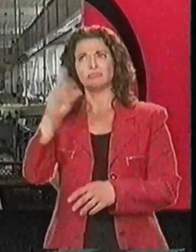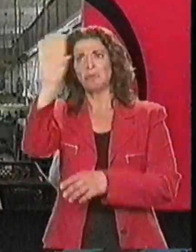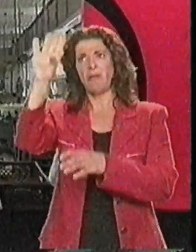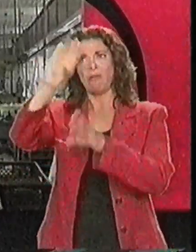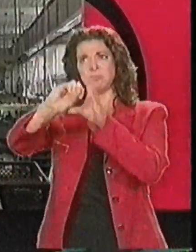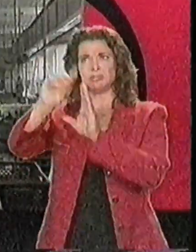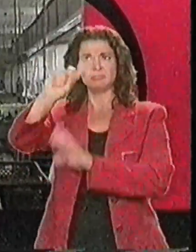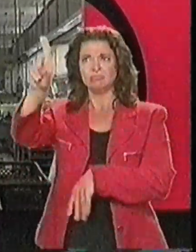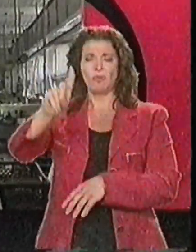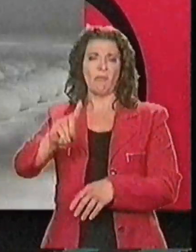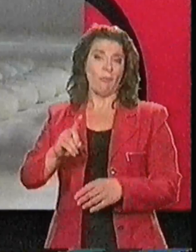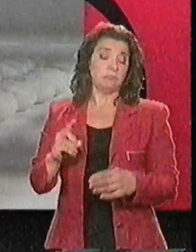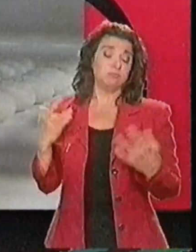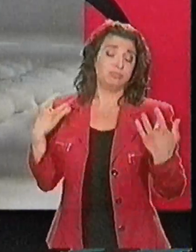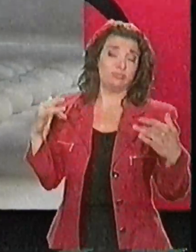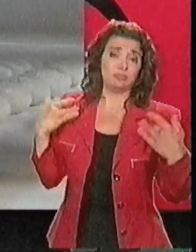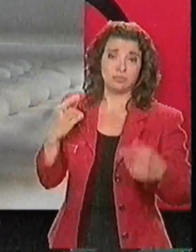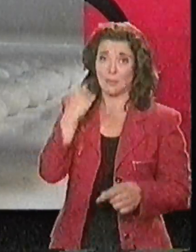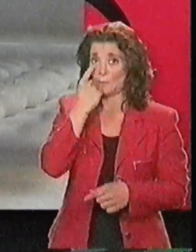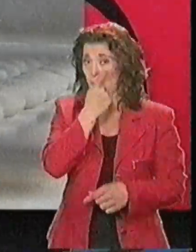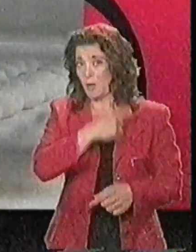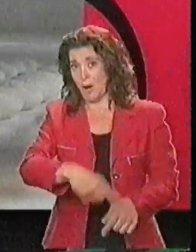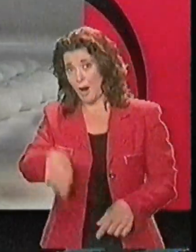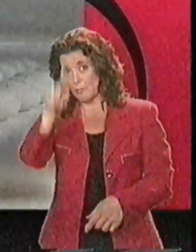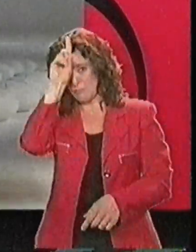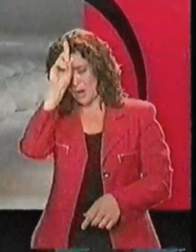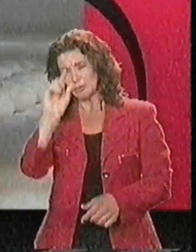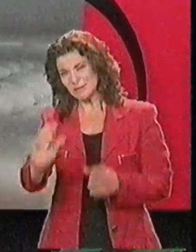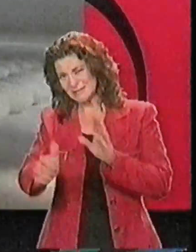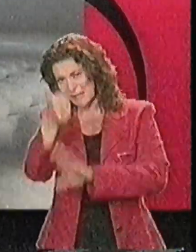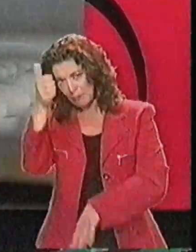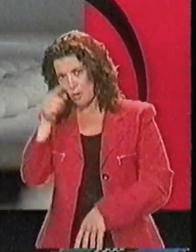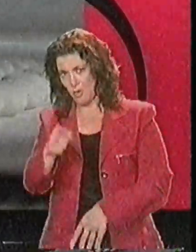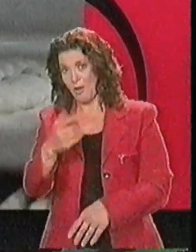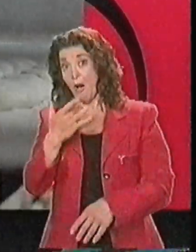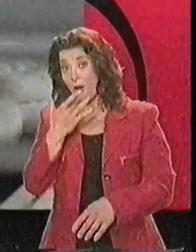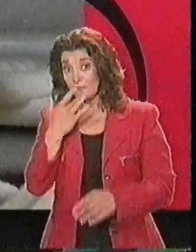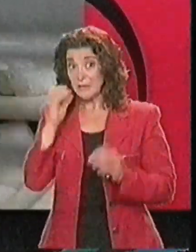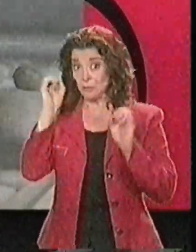reste bien abstraite aux yeux d'une population d'abord préoccupée par son quotidien.